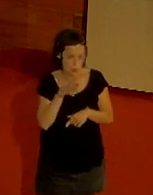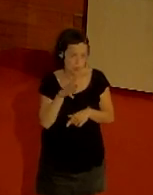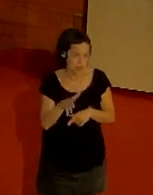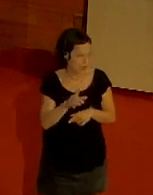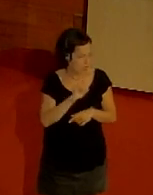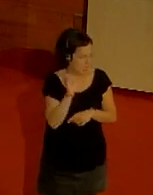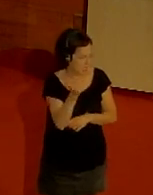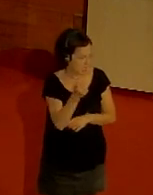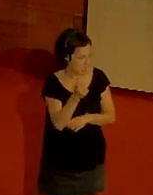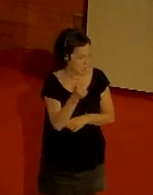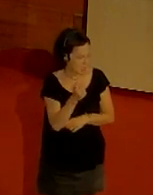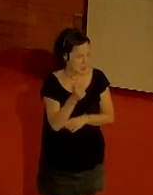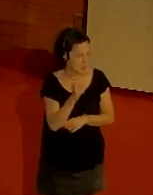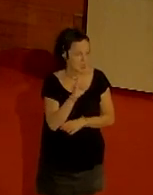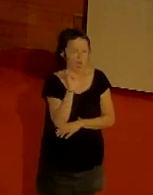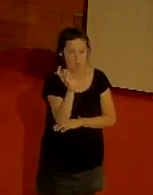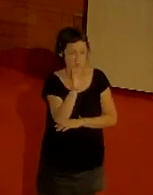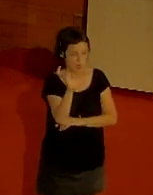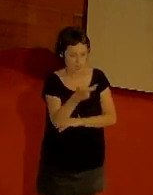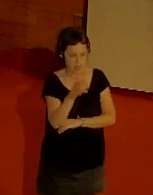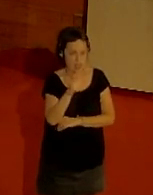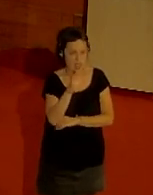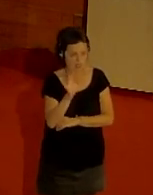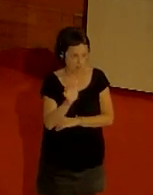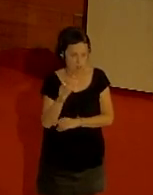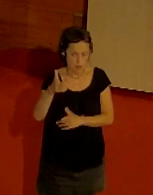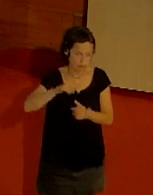una agencia de noticias, que cuando pasa algo tienes que darlo.